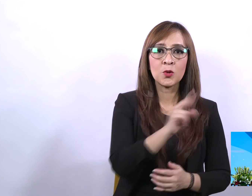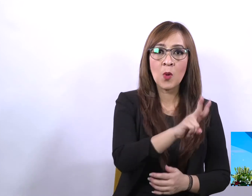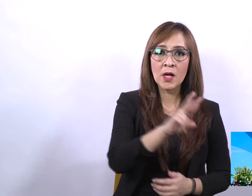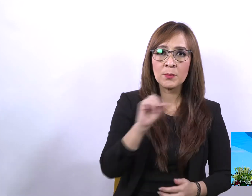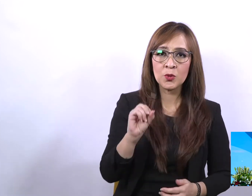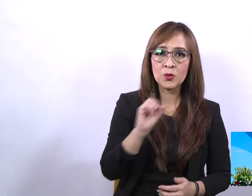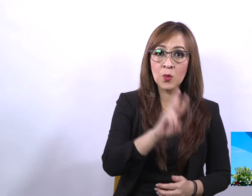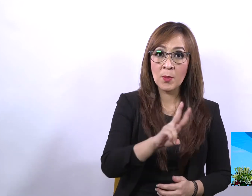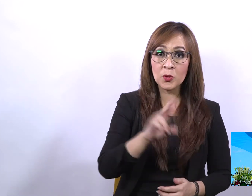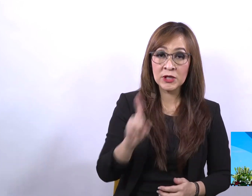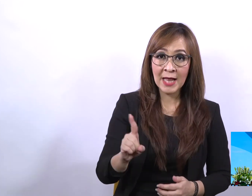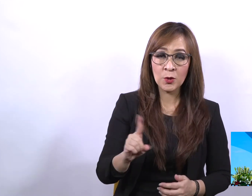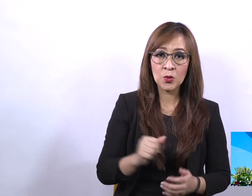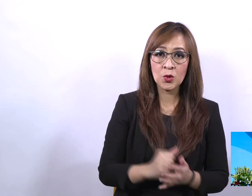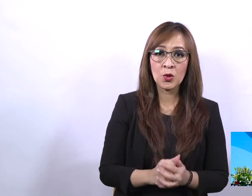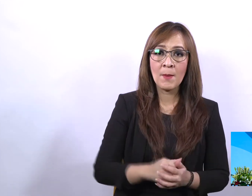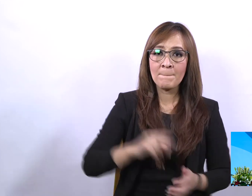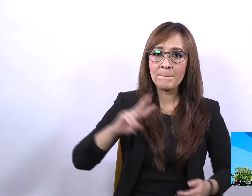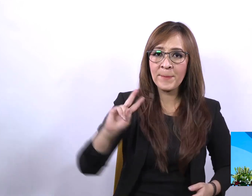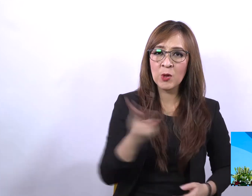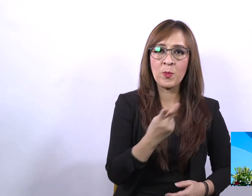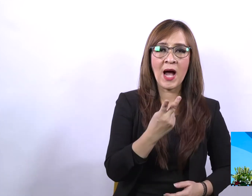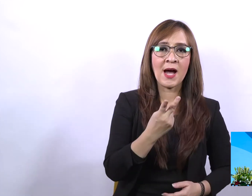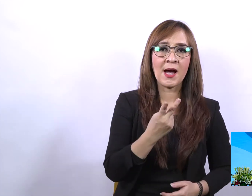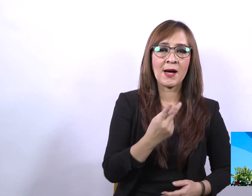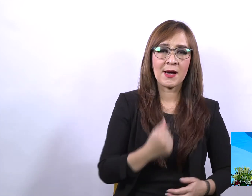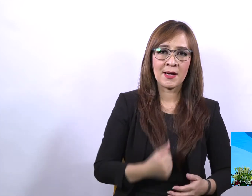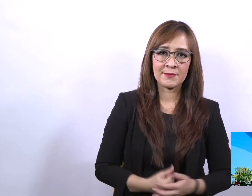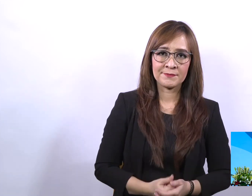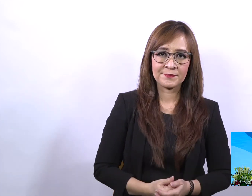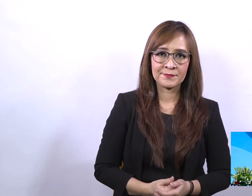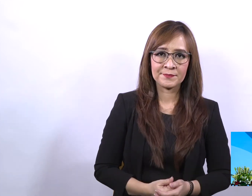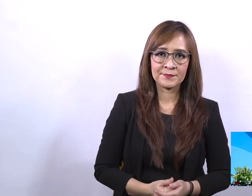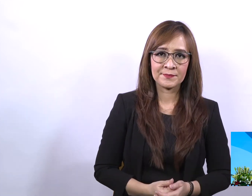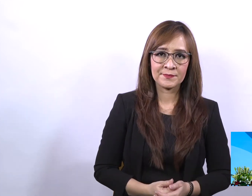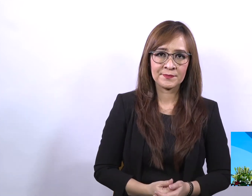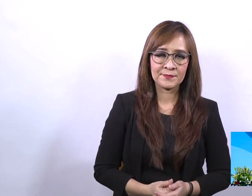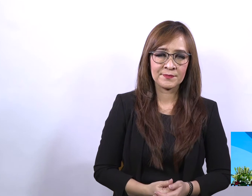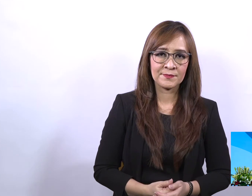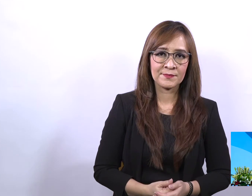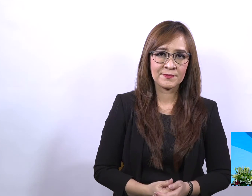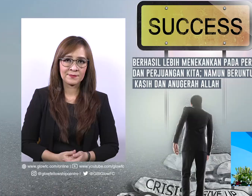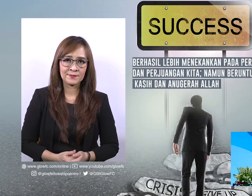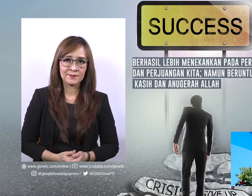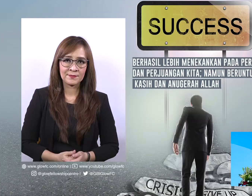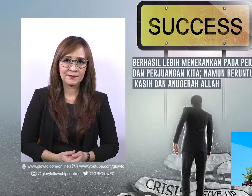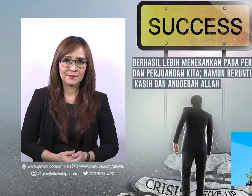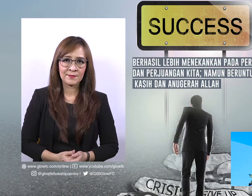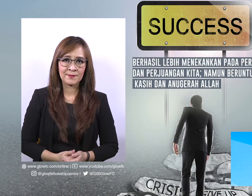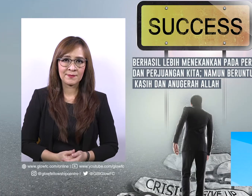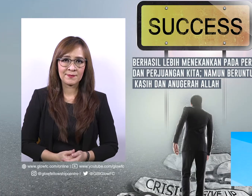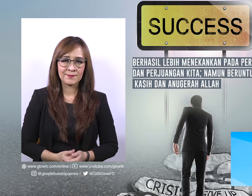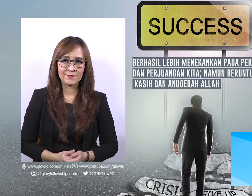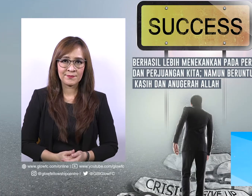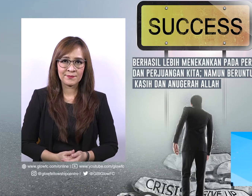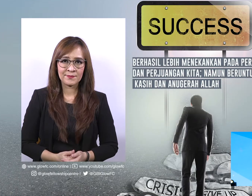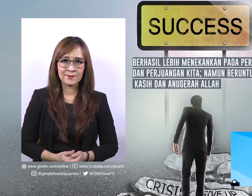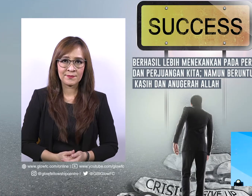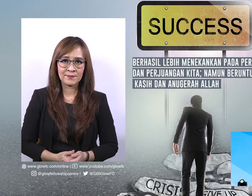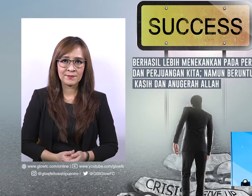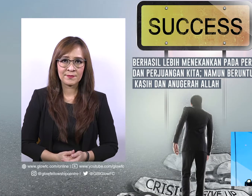sama seperti 2020 Mari jadi berkat yang sudah sama saya katakan Mari Jadi mereka hai